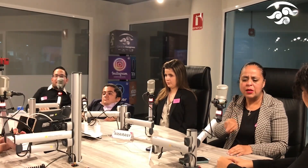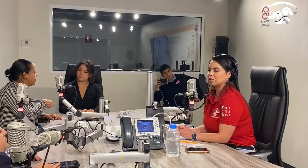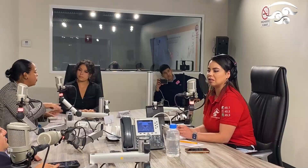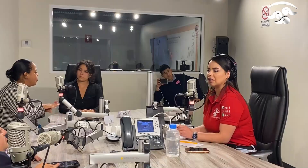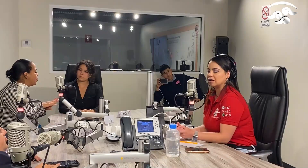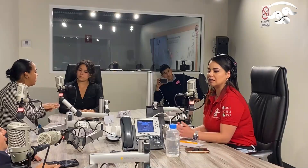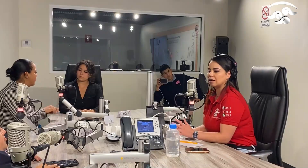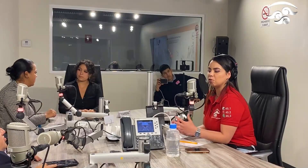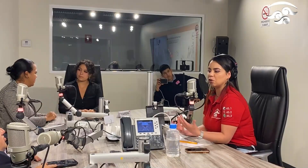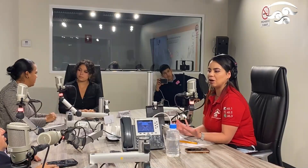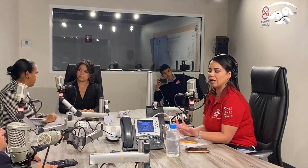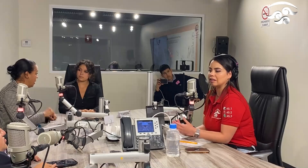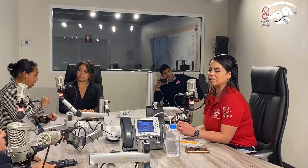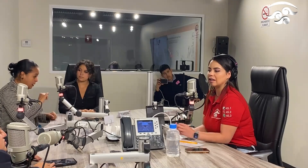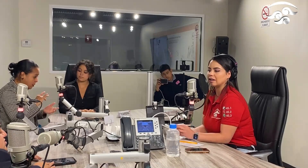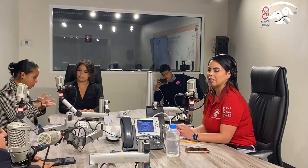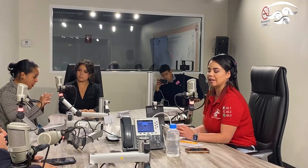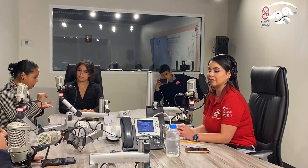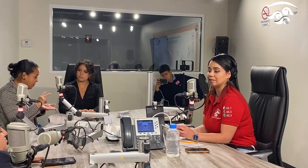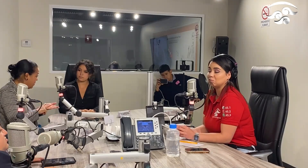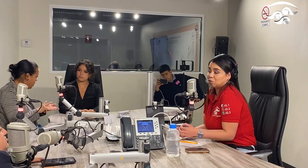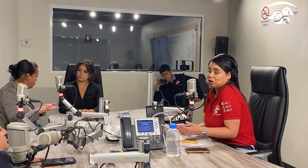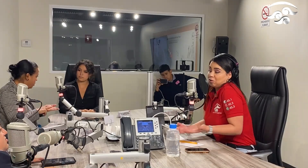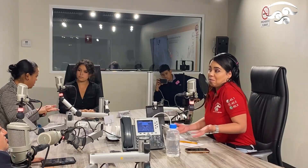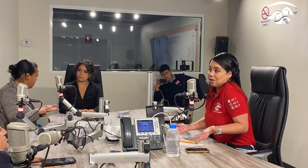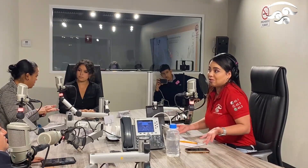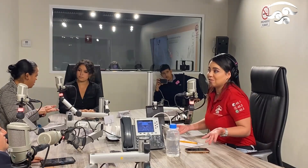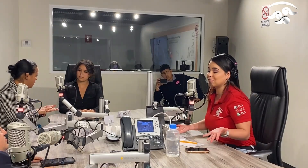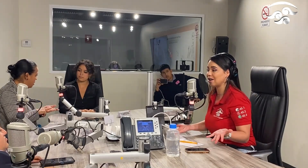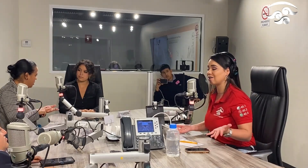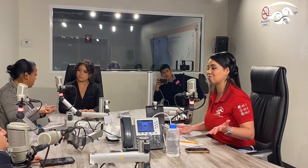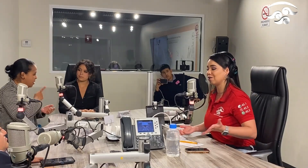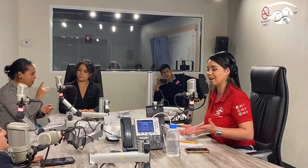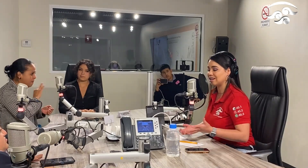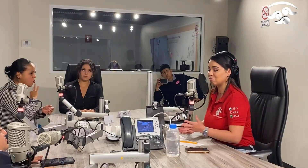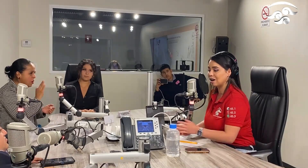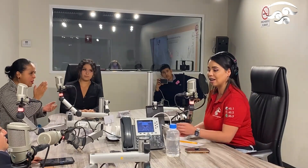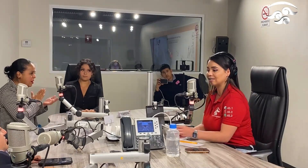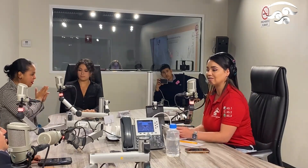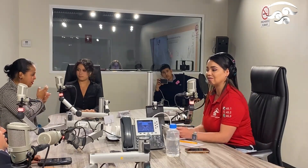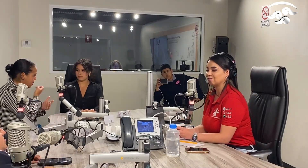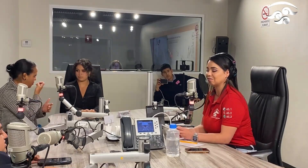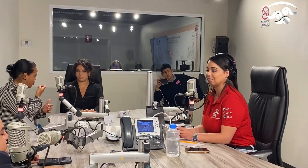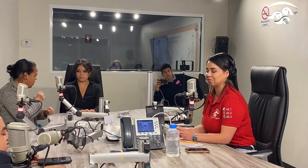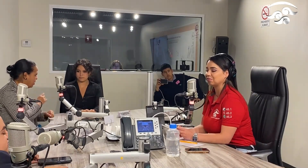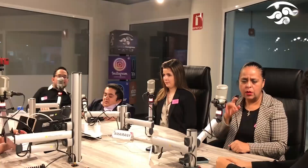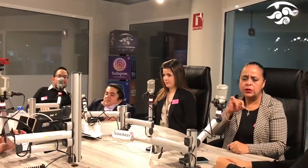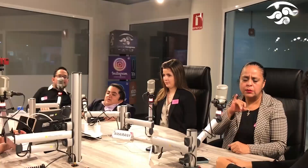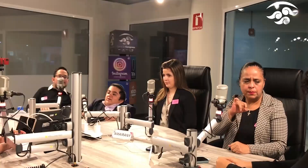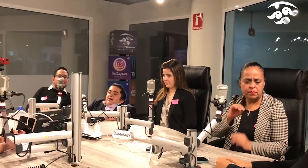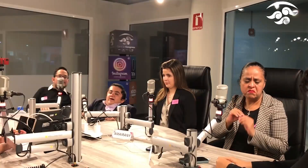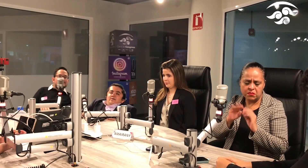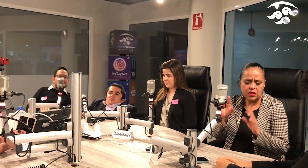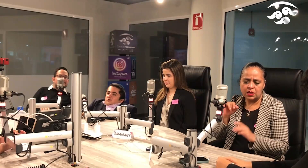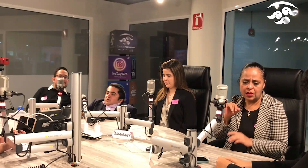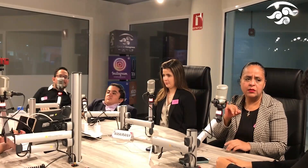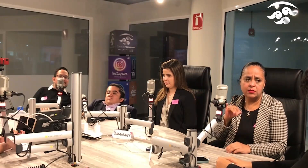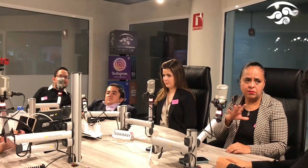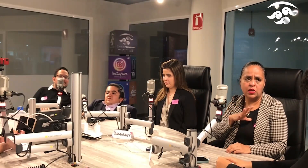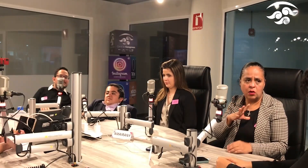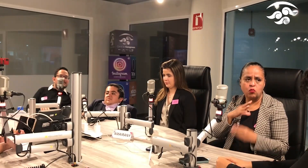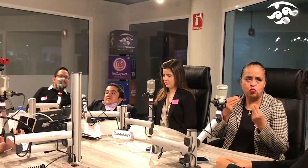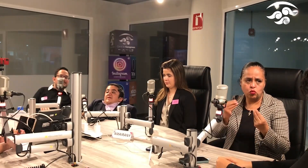con discapacidad? ¿Sí les ha podido garantizar al menos que puedan acudir a la escuela? Sí, claro que sí. Ok. Hay